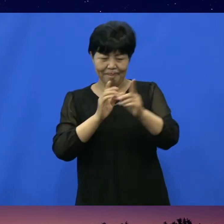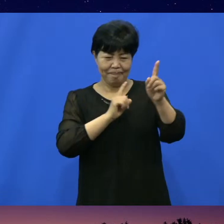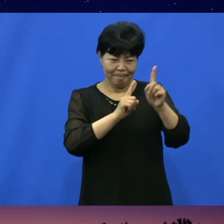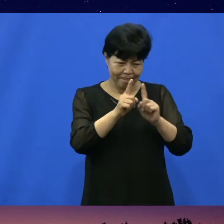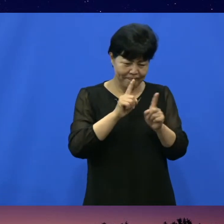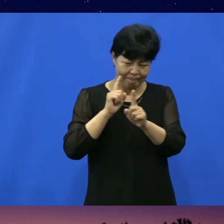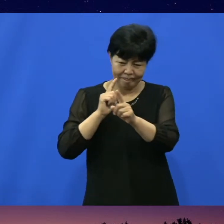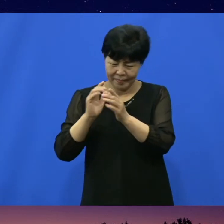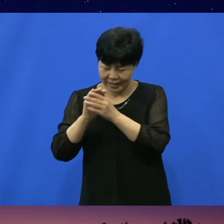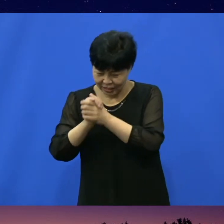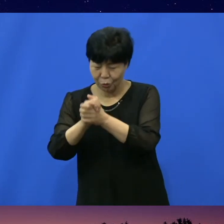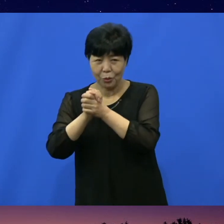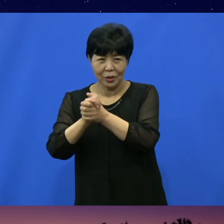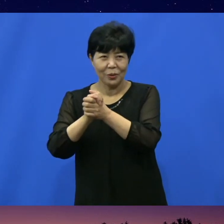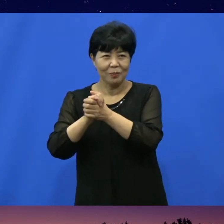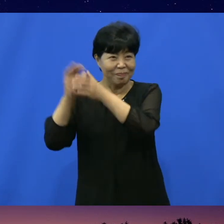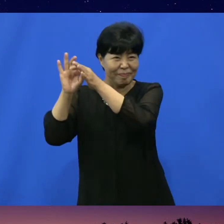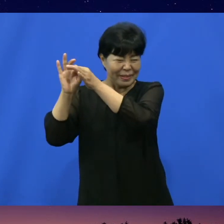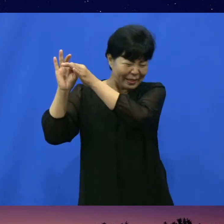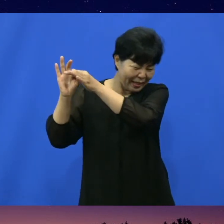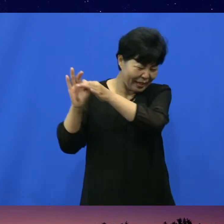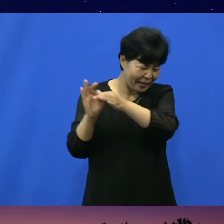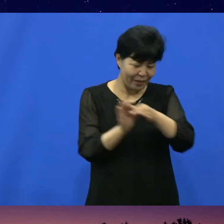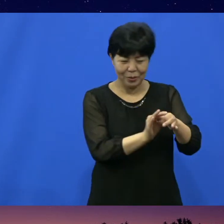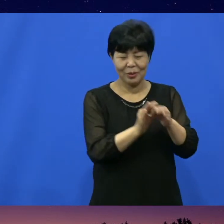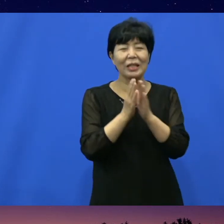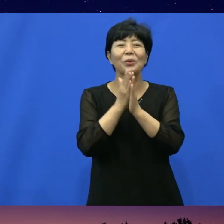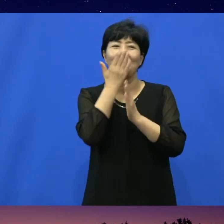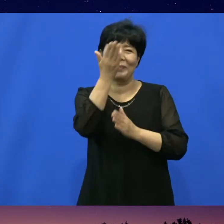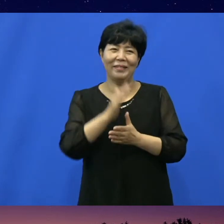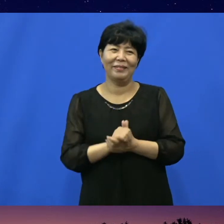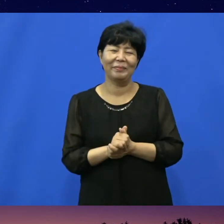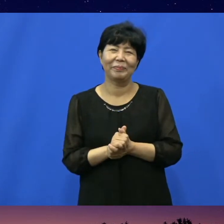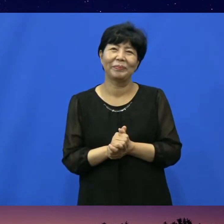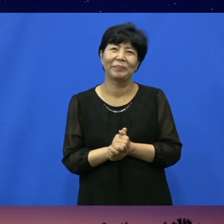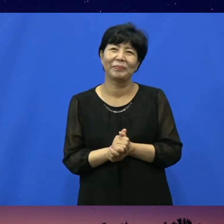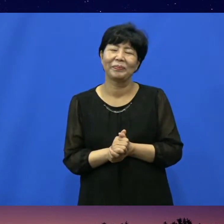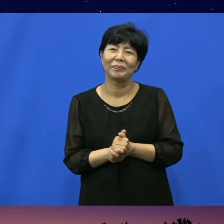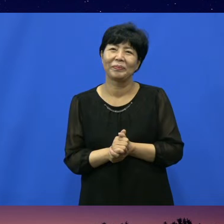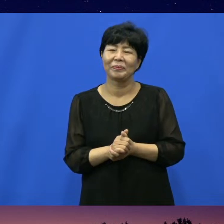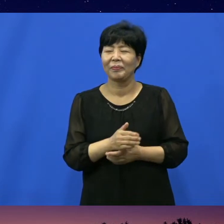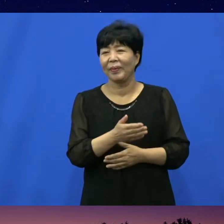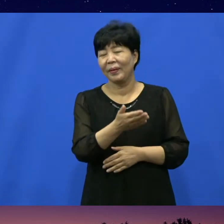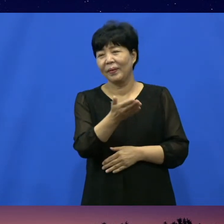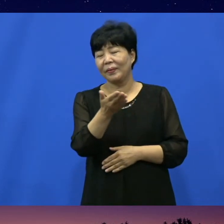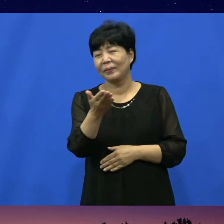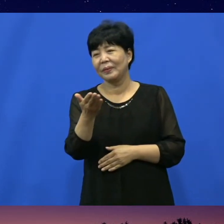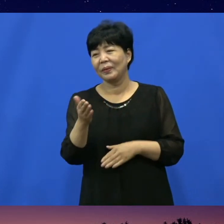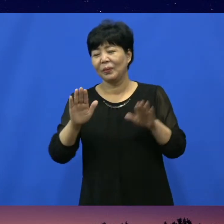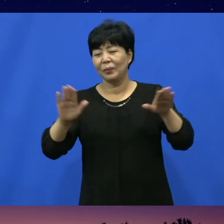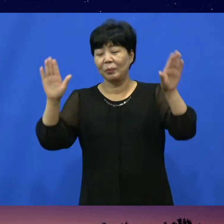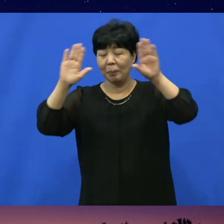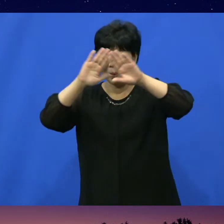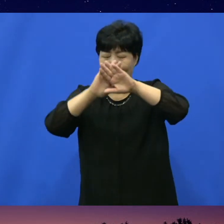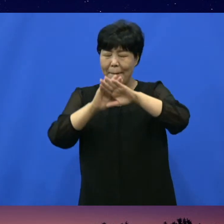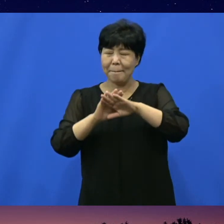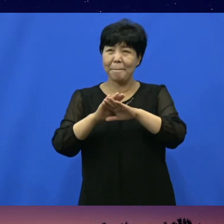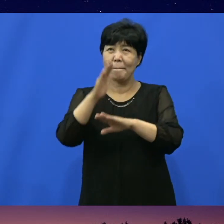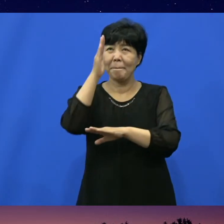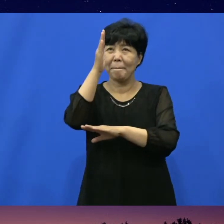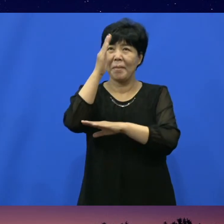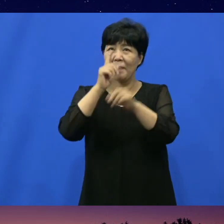하다 보면 다 그냥 동이 나요. 근데 말씀을 가지고 기도하면 끊임없이 기도할 수 있어요. 그래서 여러분들이 오늘 밤에도 말씀을